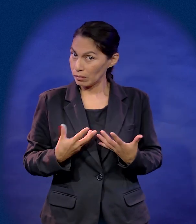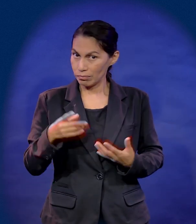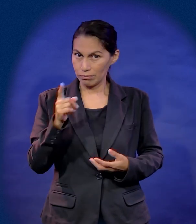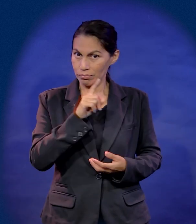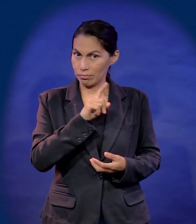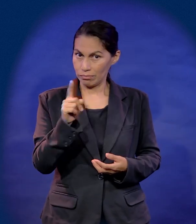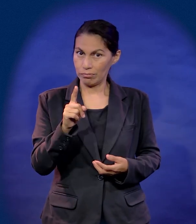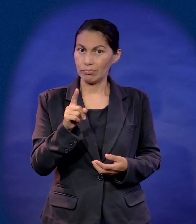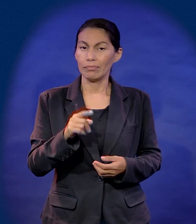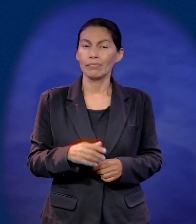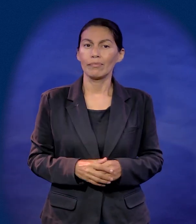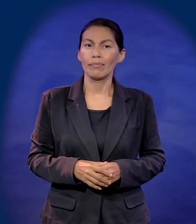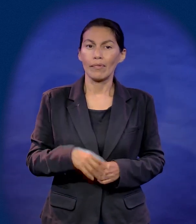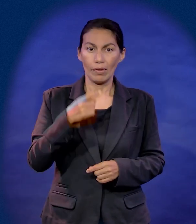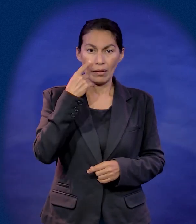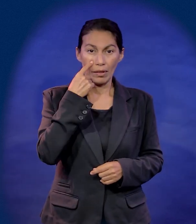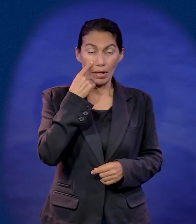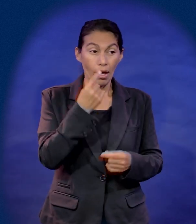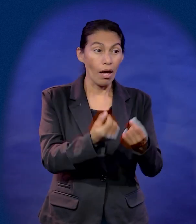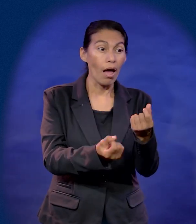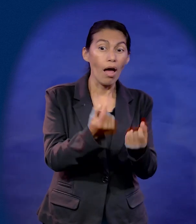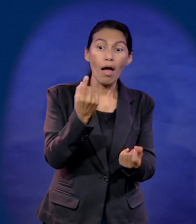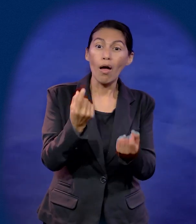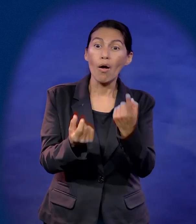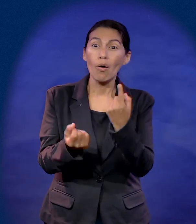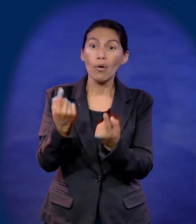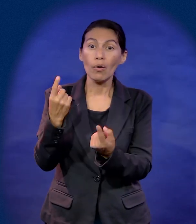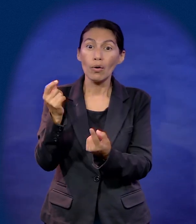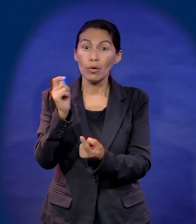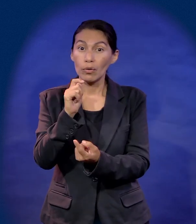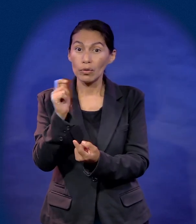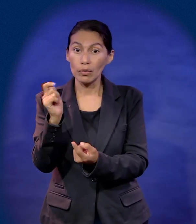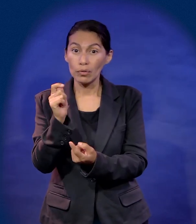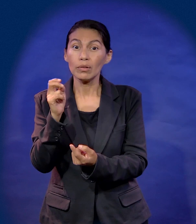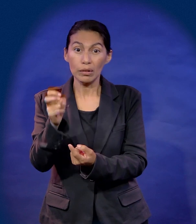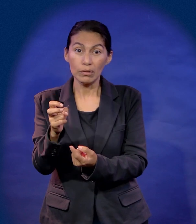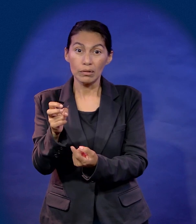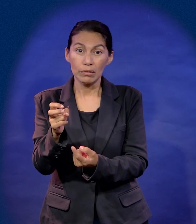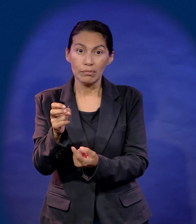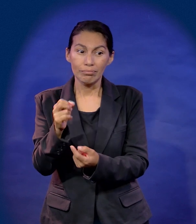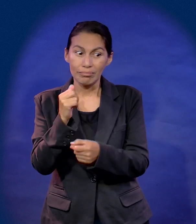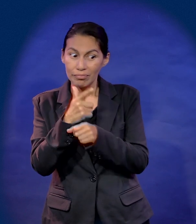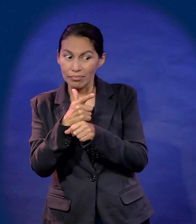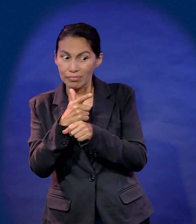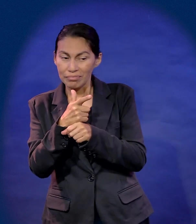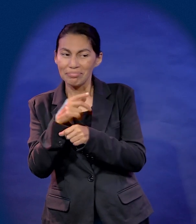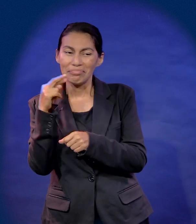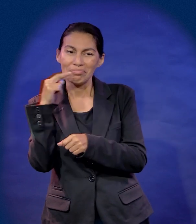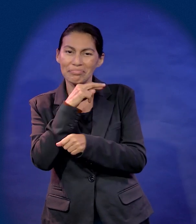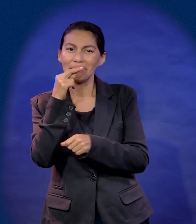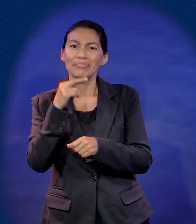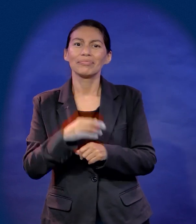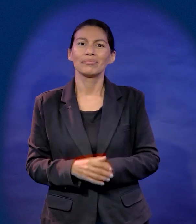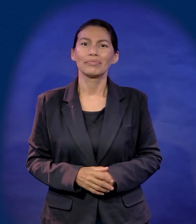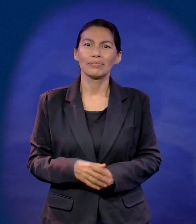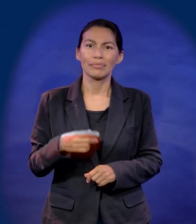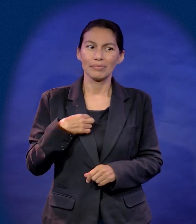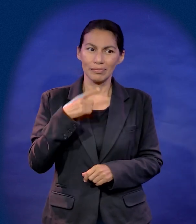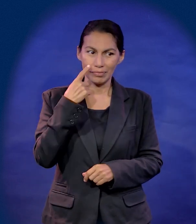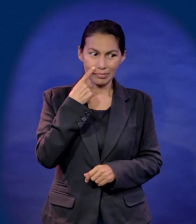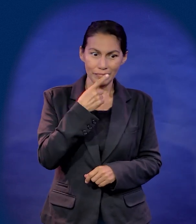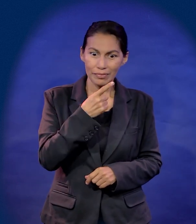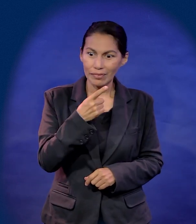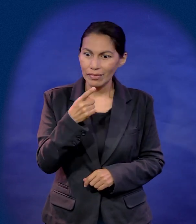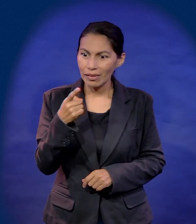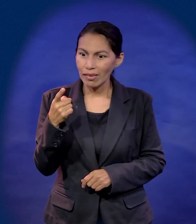ambiente donde tú vives. Pero escúchame, ni me asusta ni me espanta. Hay algunos aquí que llevan su noviazgo así. Es